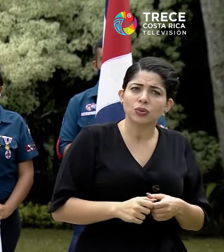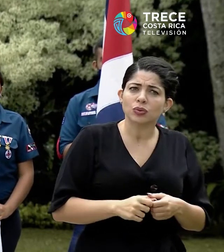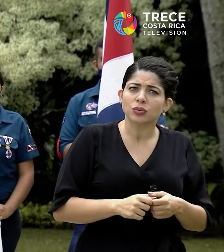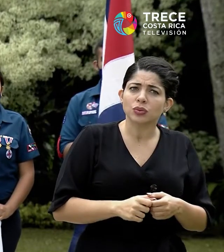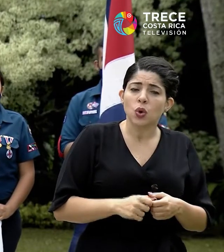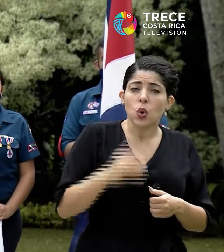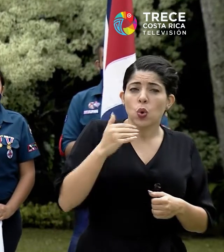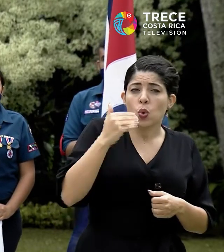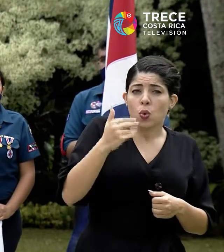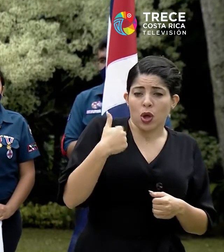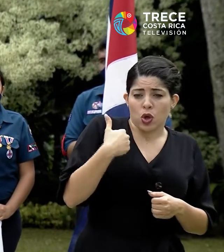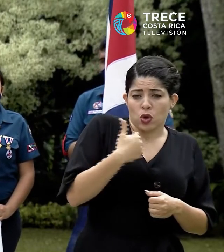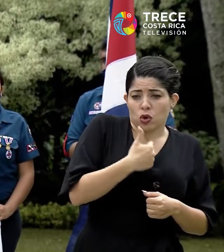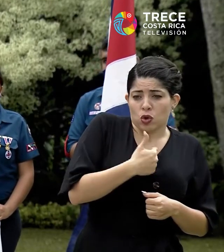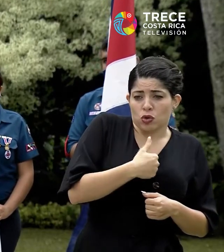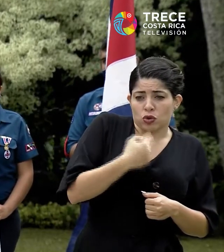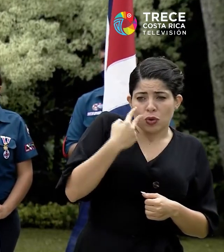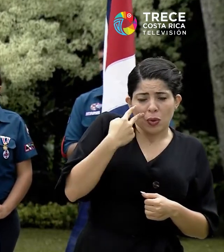Cuando vemos que